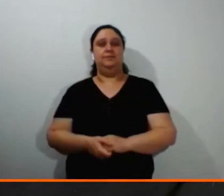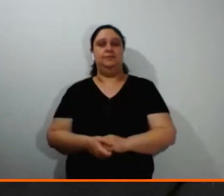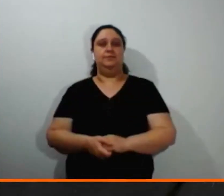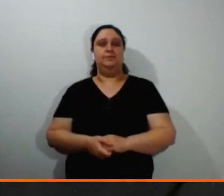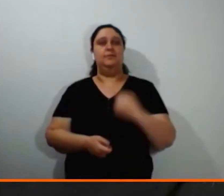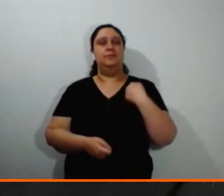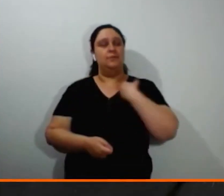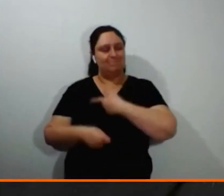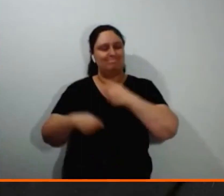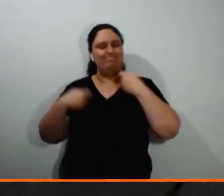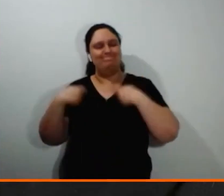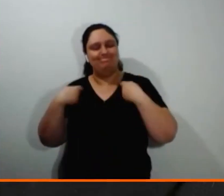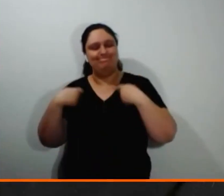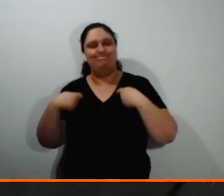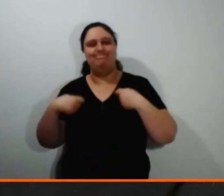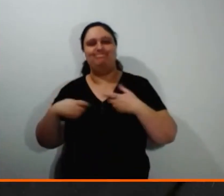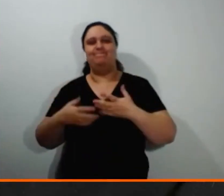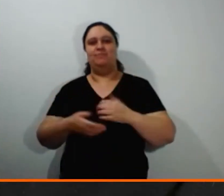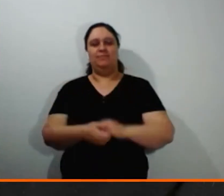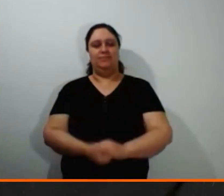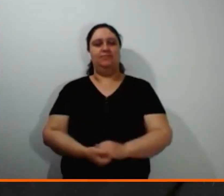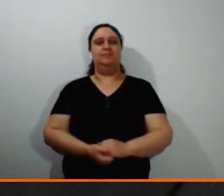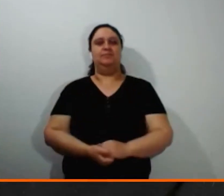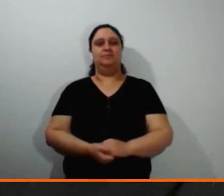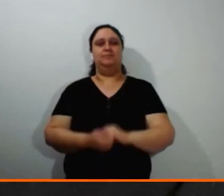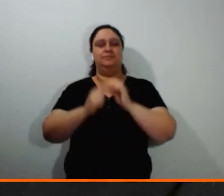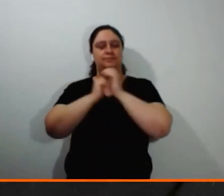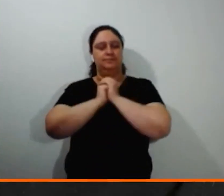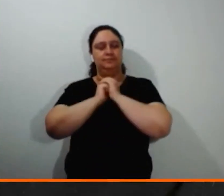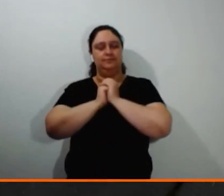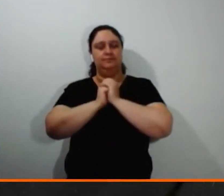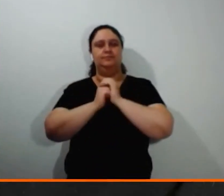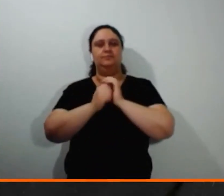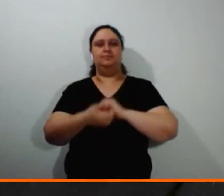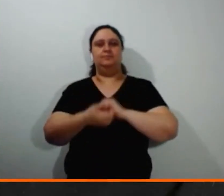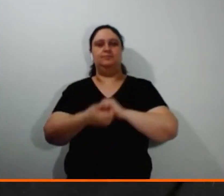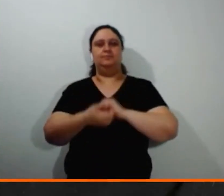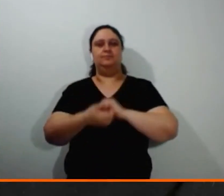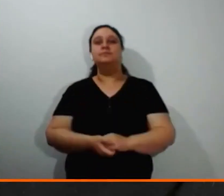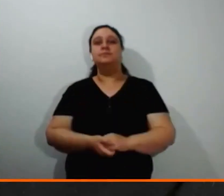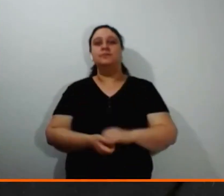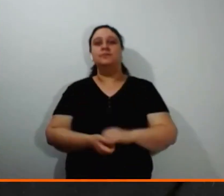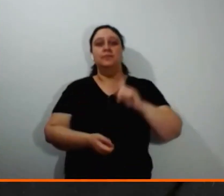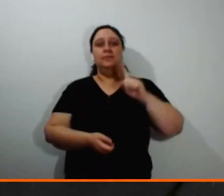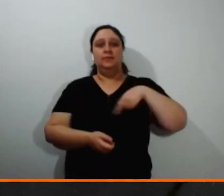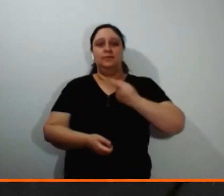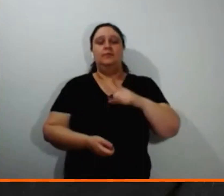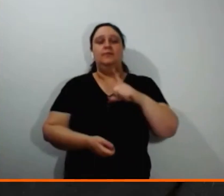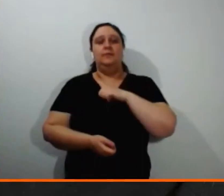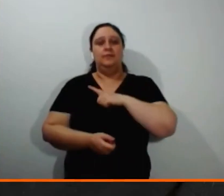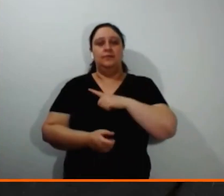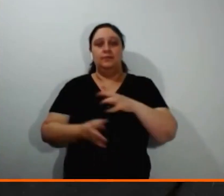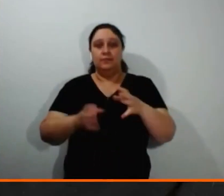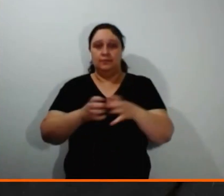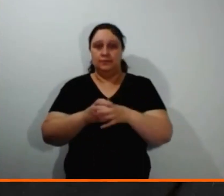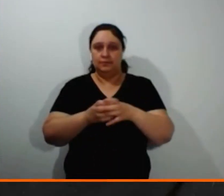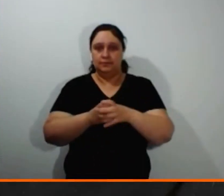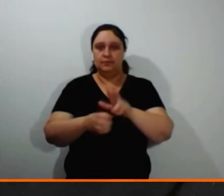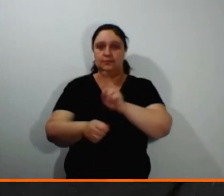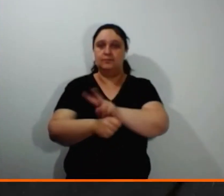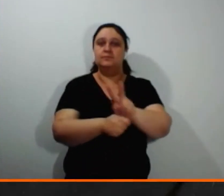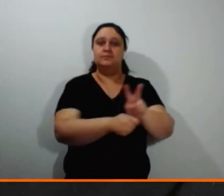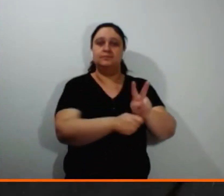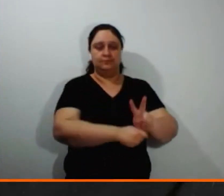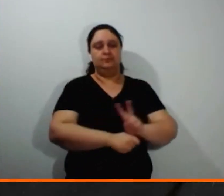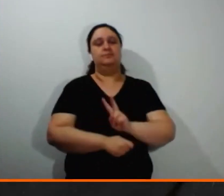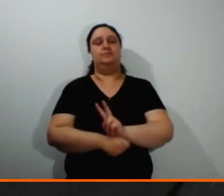irmãos. Amém, aleluia. Depois temos a rede de cuidados. Graças ao Senhor,